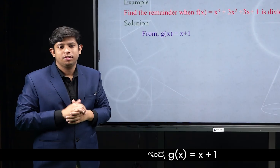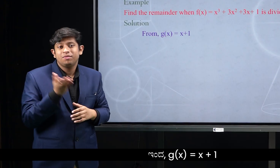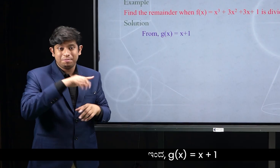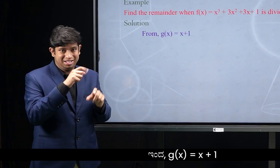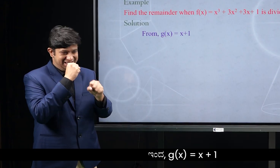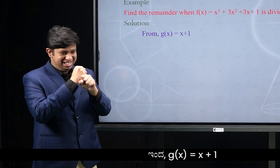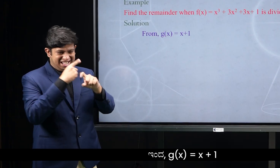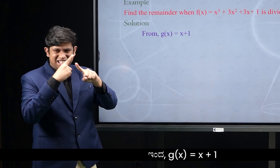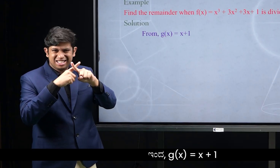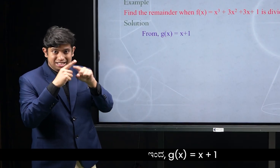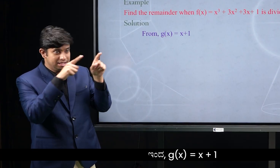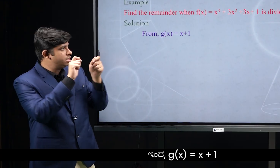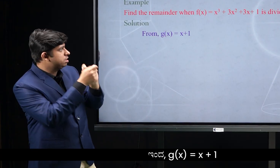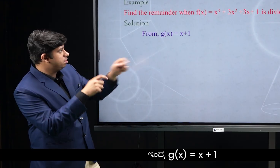g of x is equal to